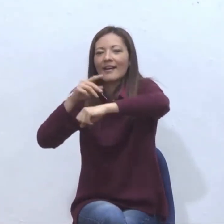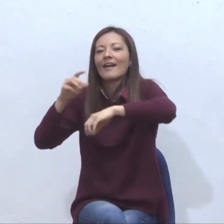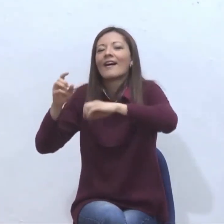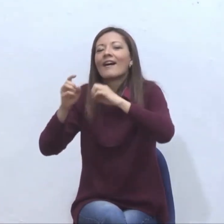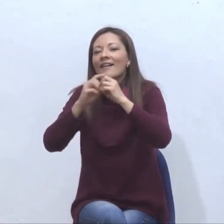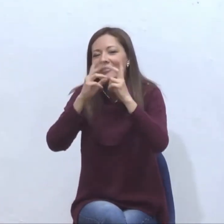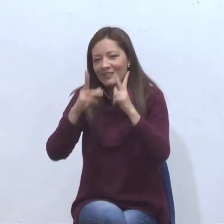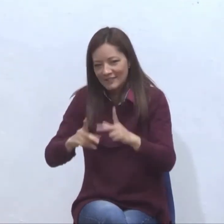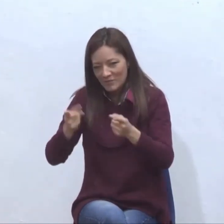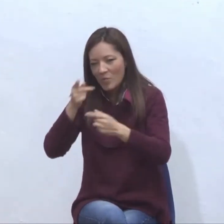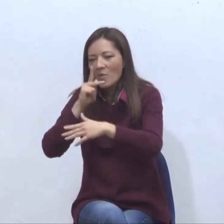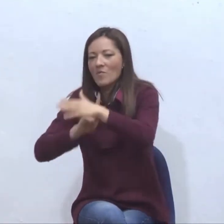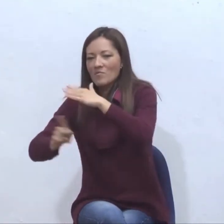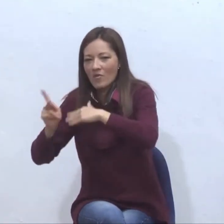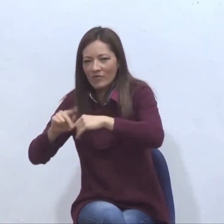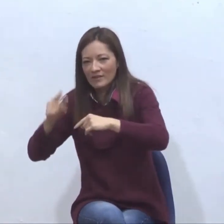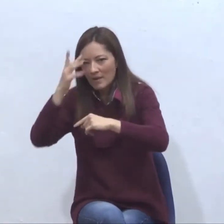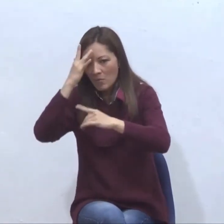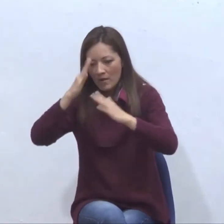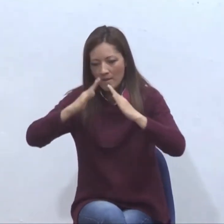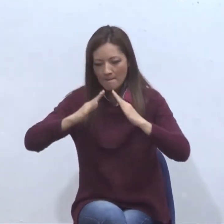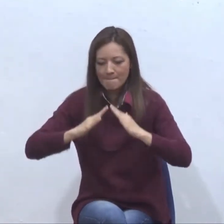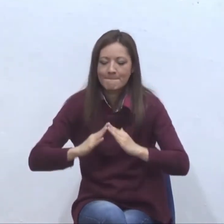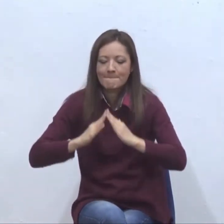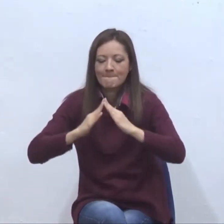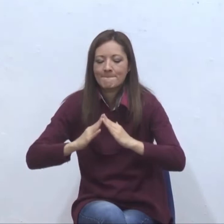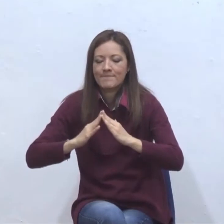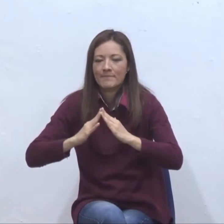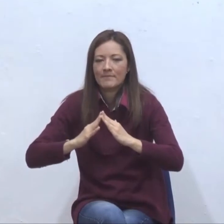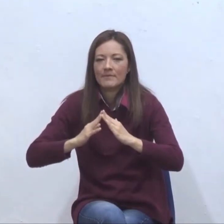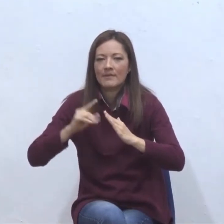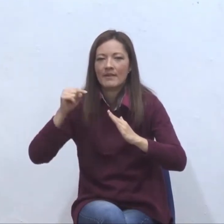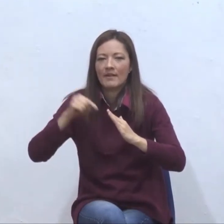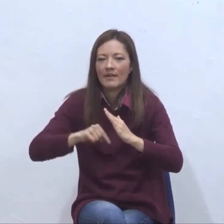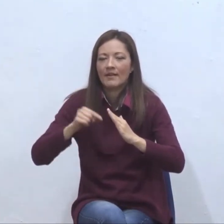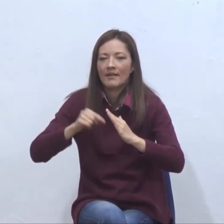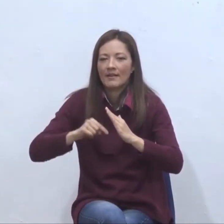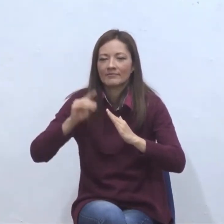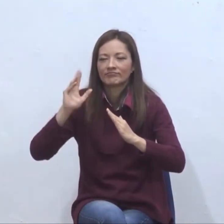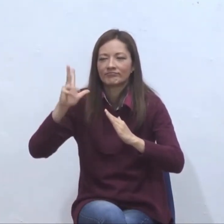porque piedra angular es Cristo mismo.